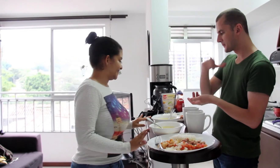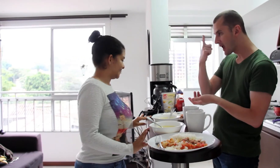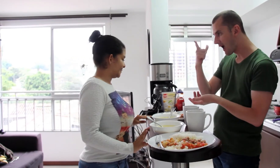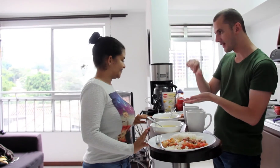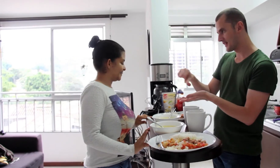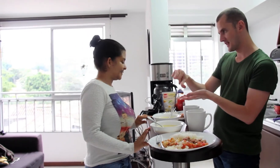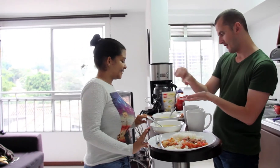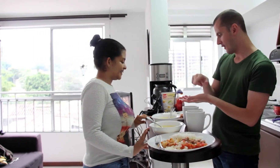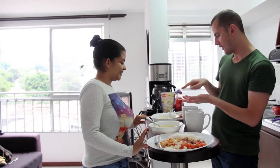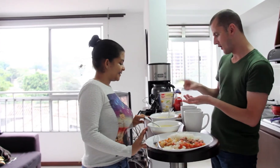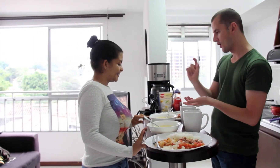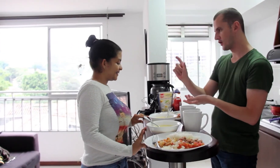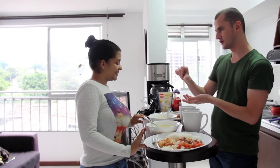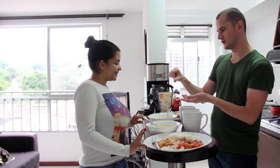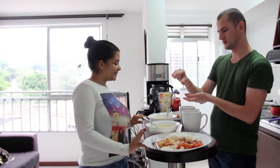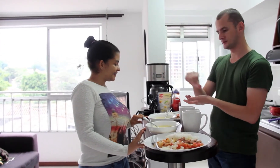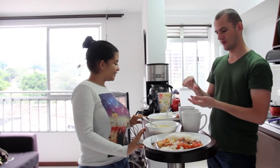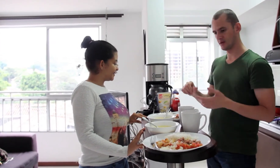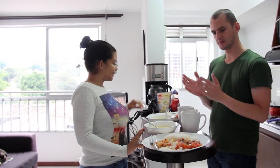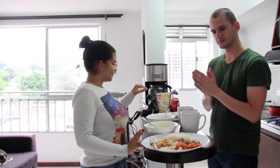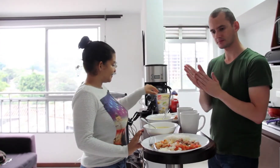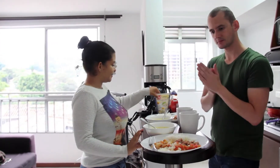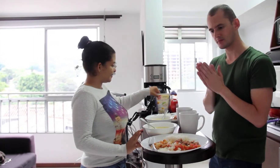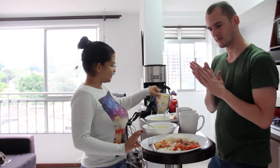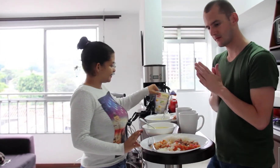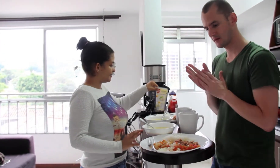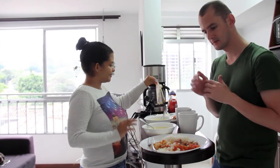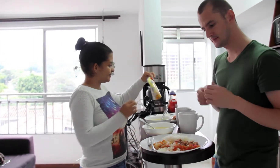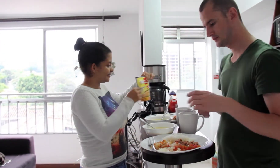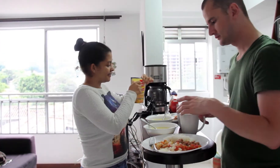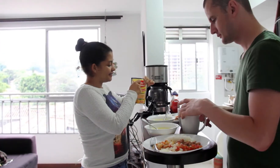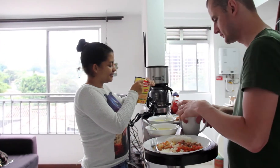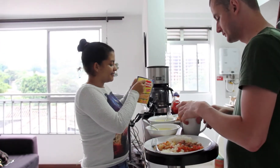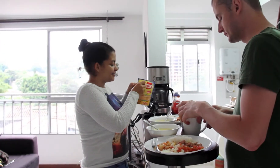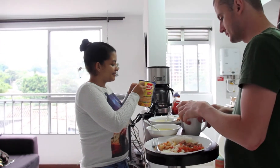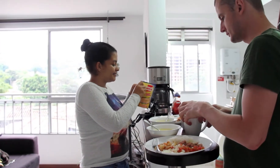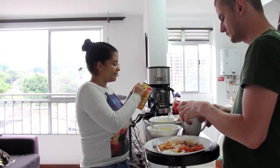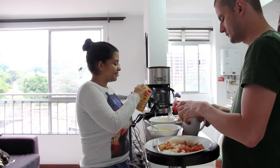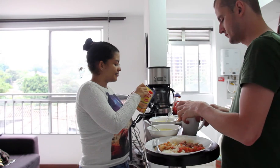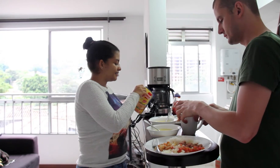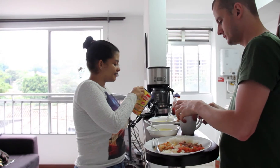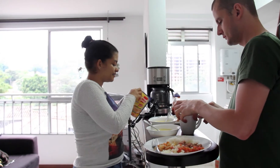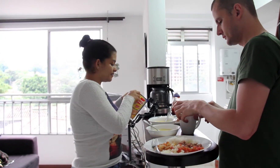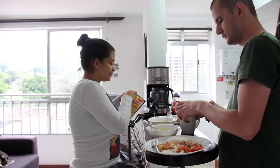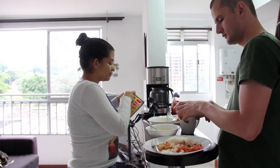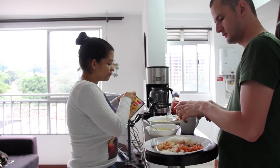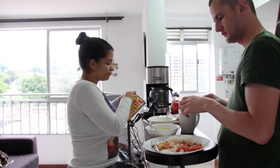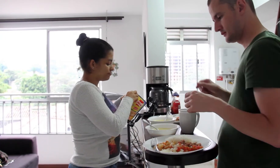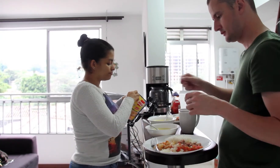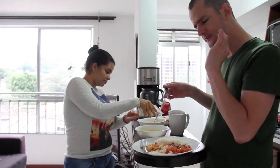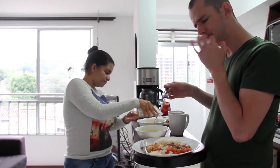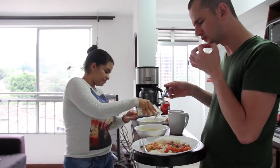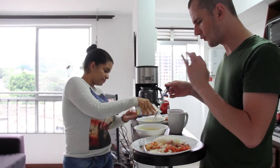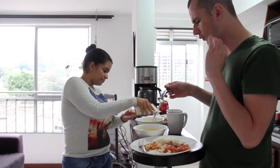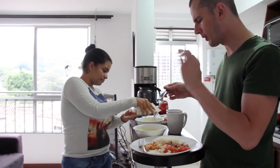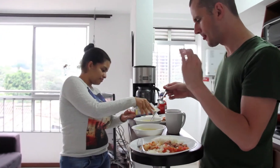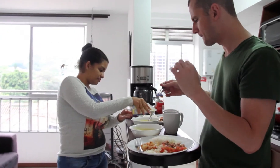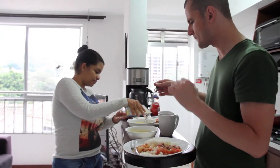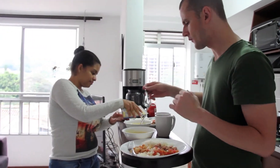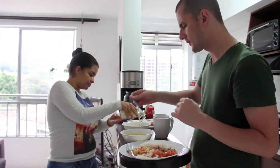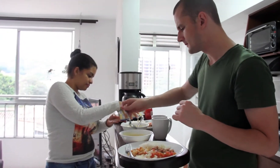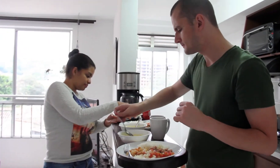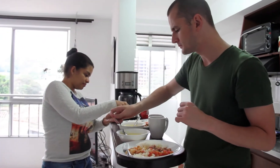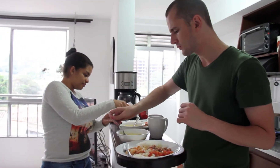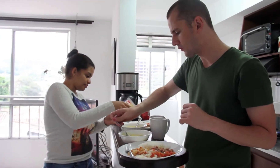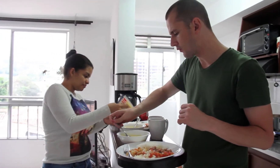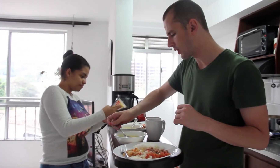comer. Si quieres le echas mayonesa o le echas salsa de tomate. Uf,